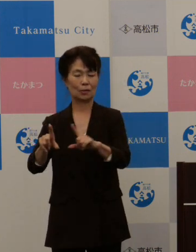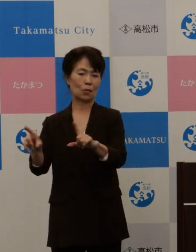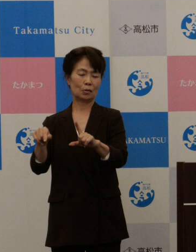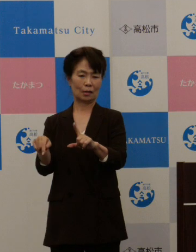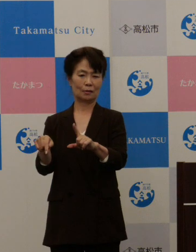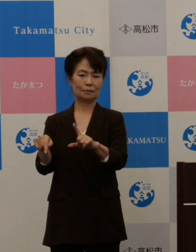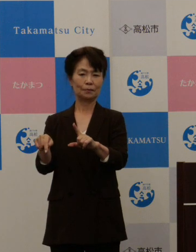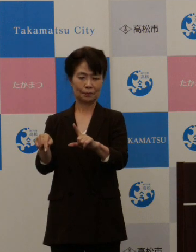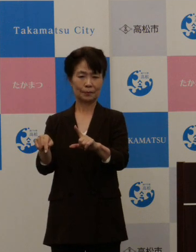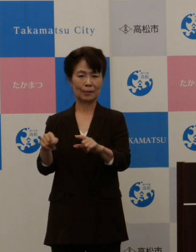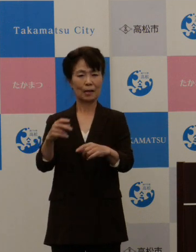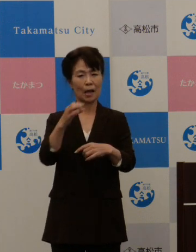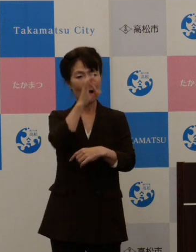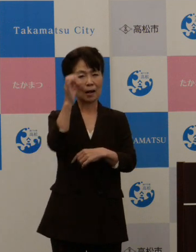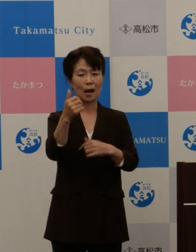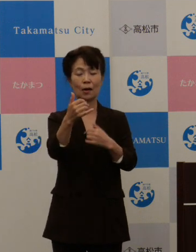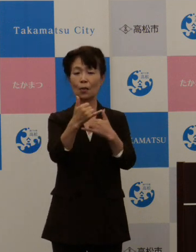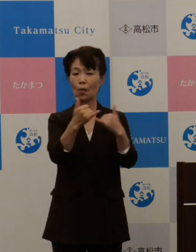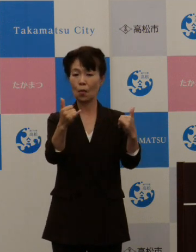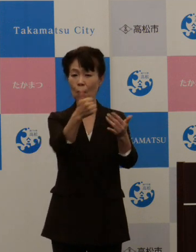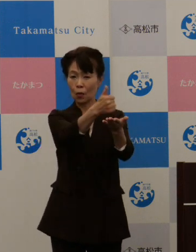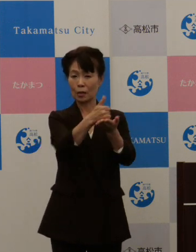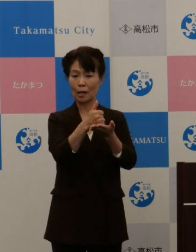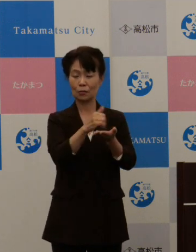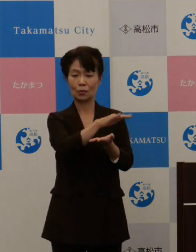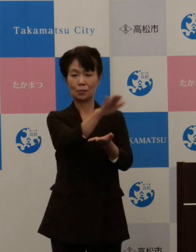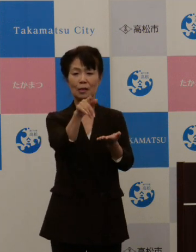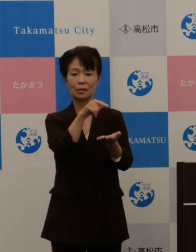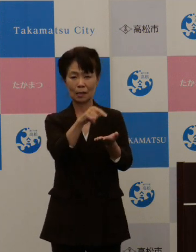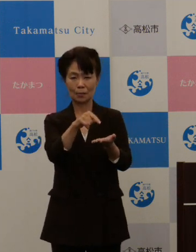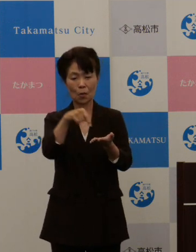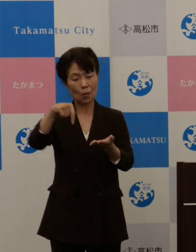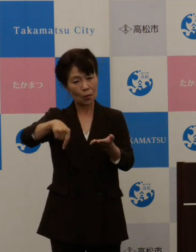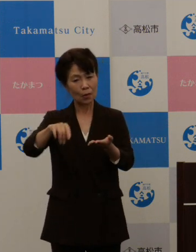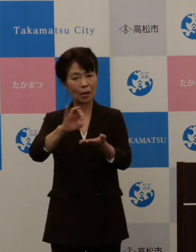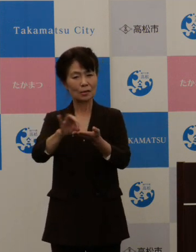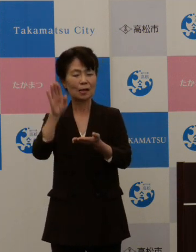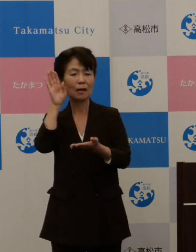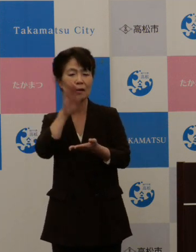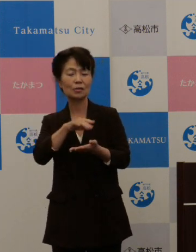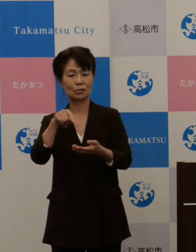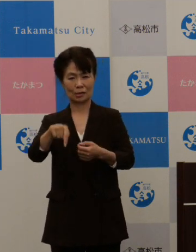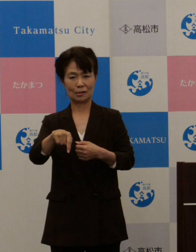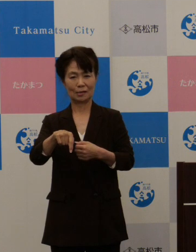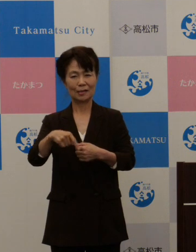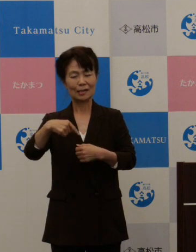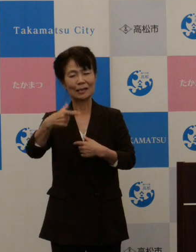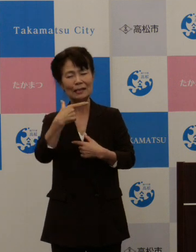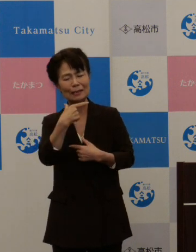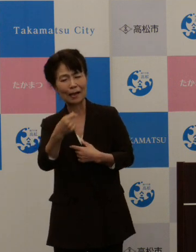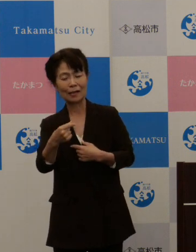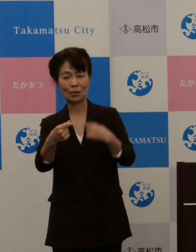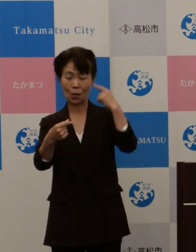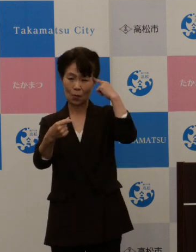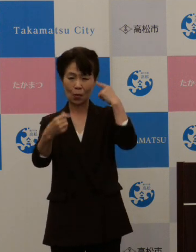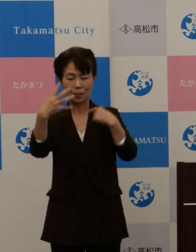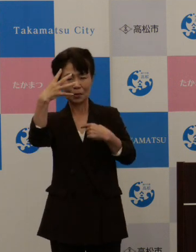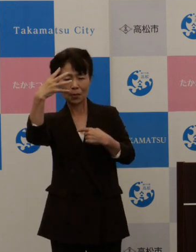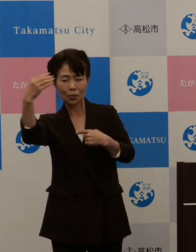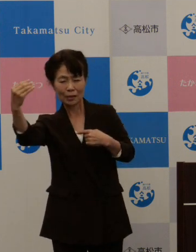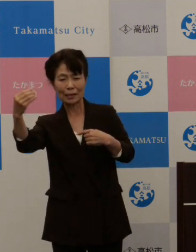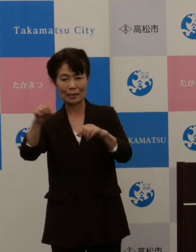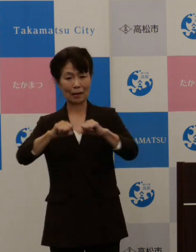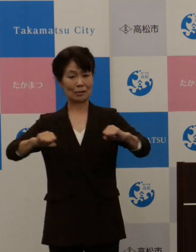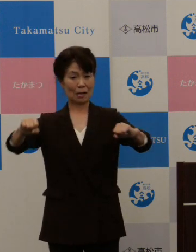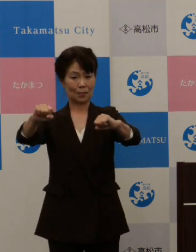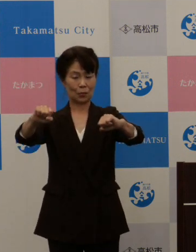れども観光客の皆様にとっても使いやすくあるいは行きたくなるような魅力的な空間になる